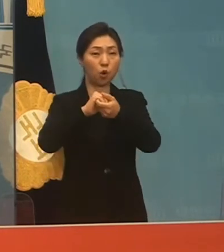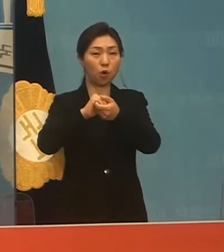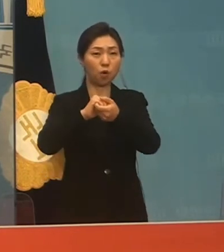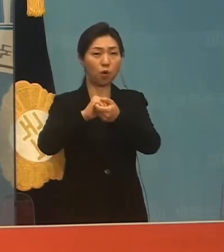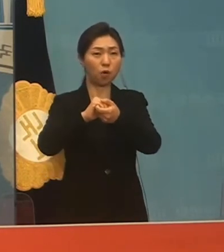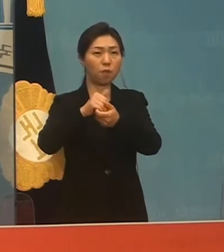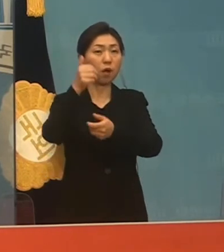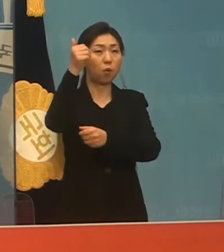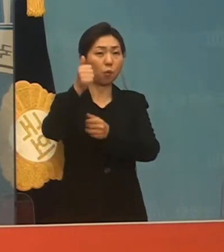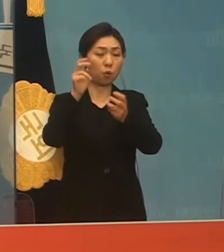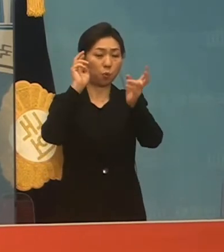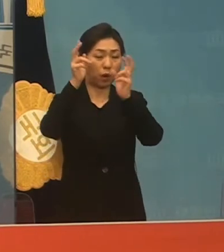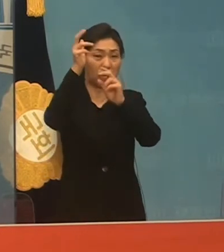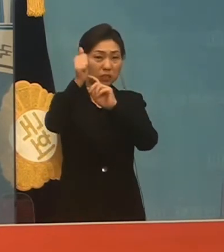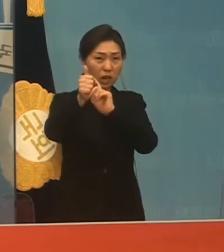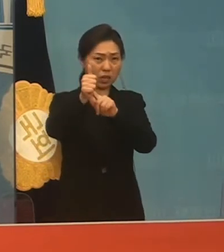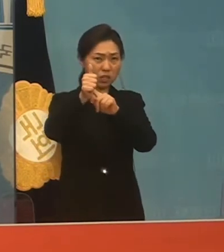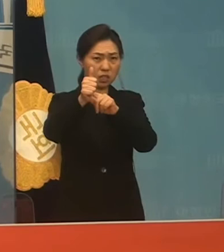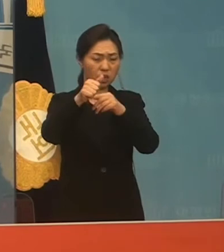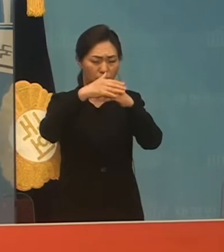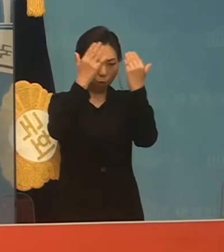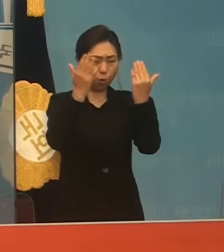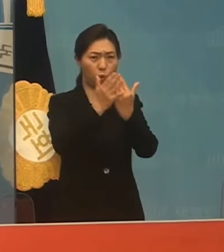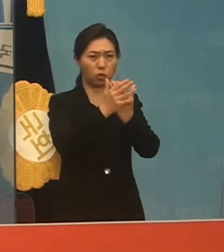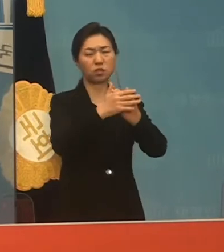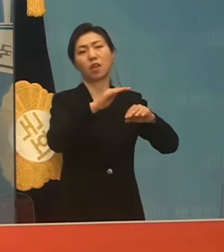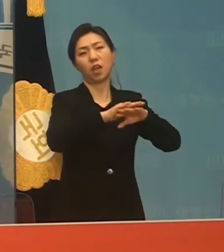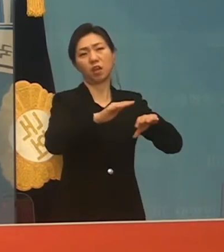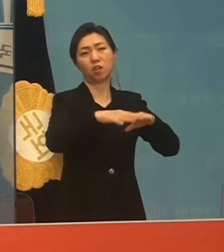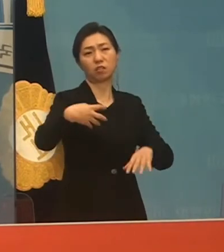회장님이 결정해서 해결을 해 주셔야 합니다.